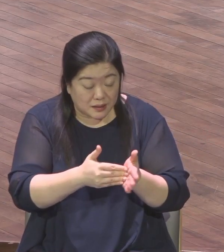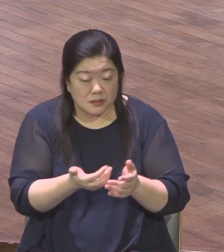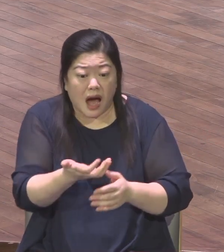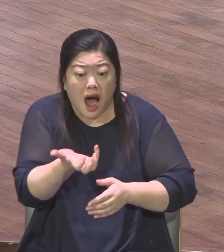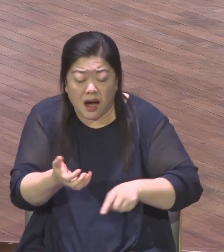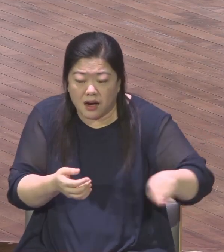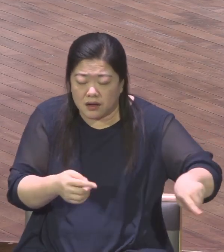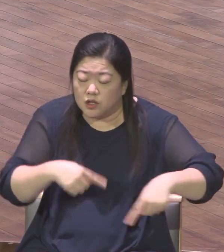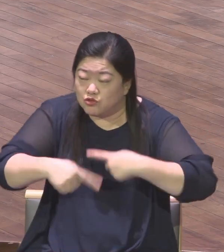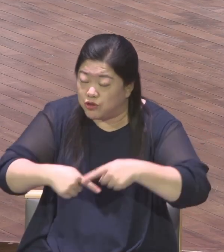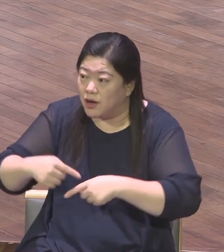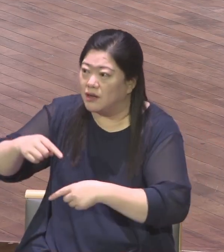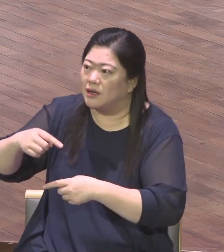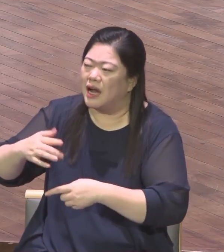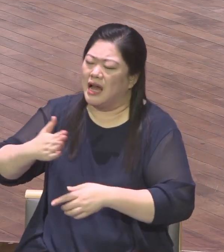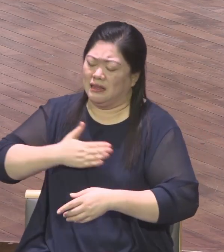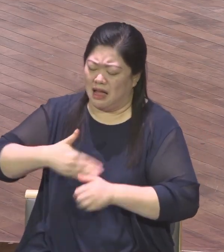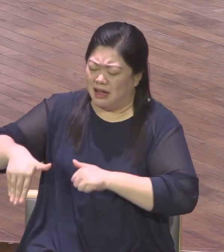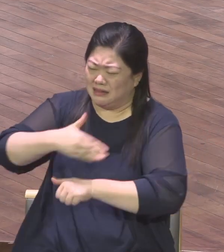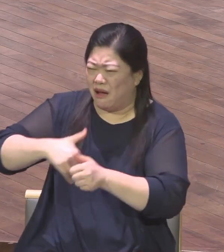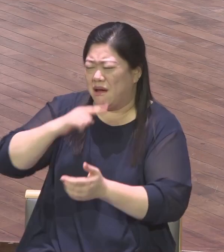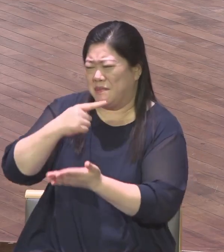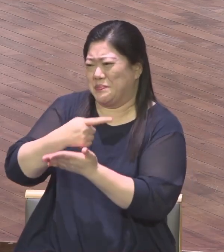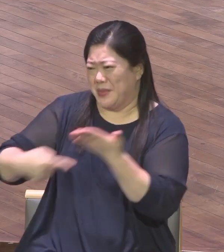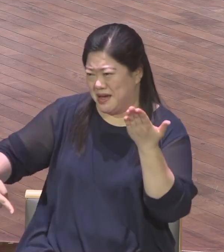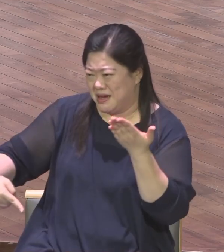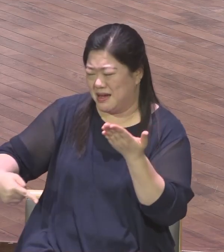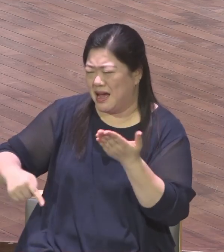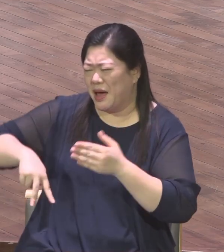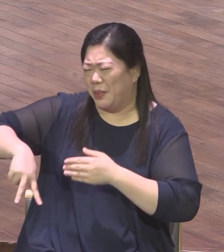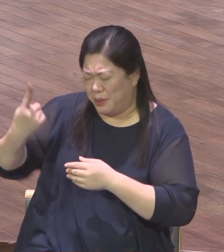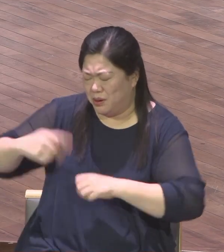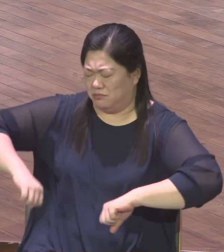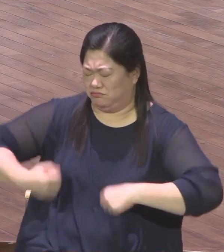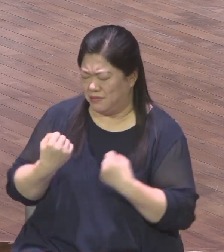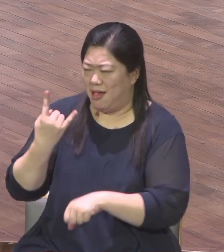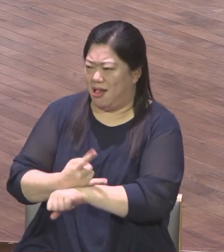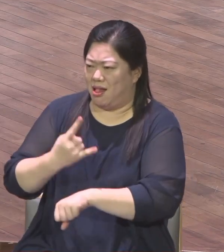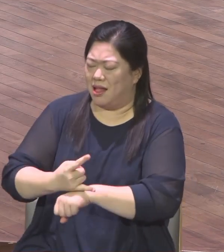순종하겠다는 고백과는 전혀 다른 모습을 보입니다.